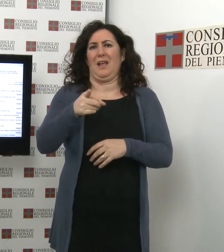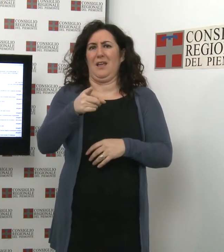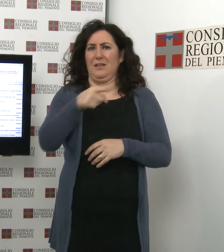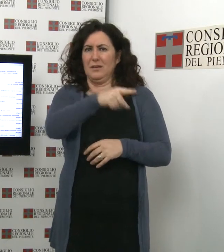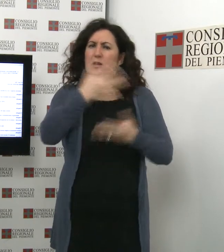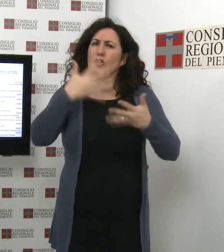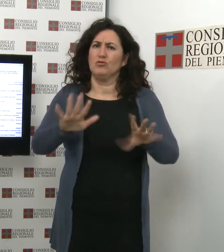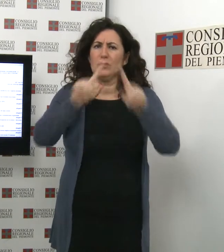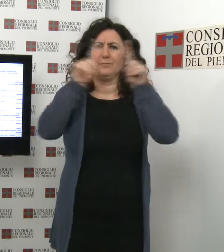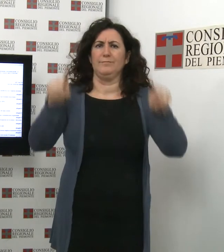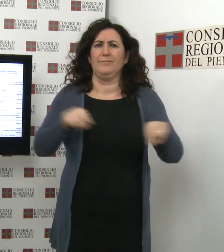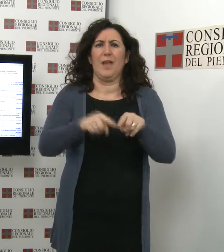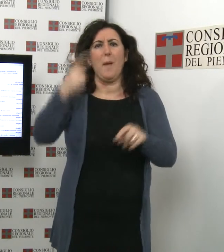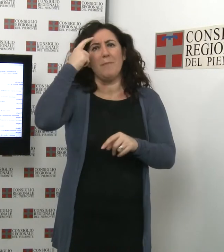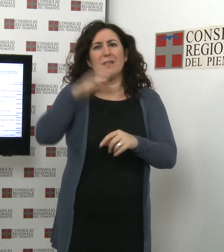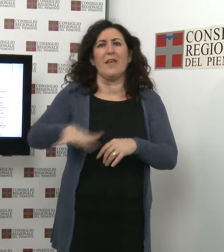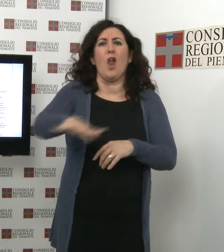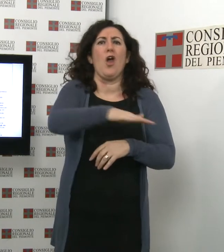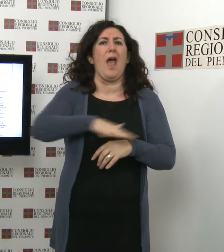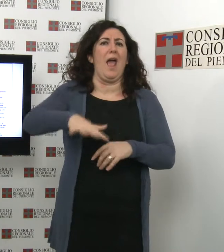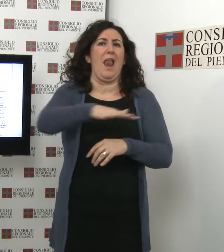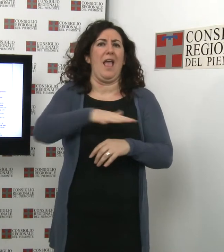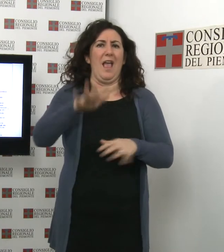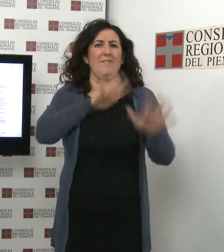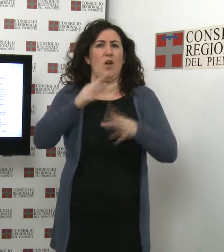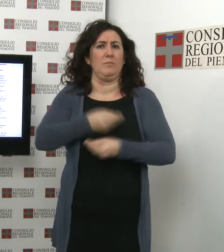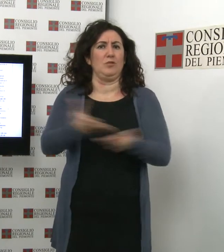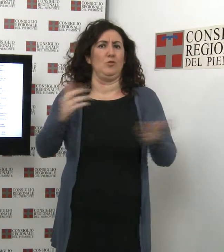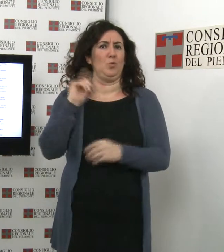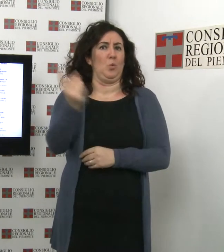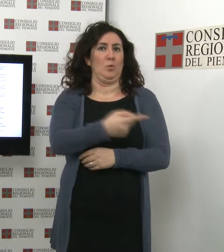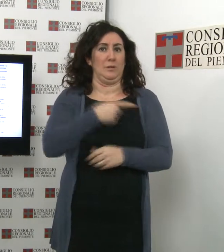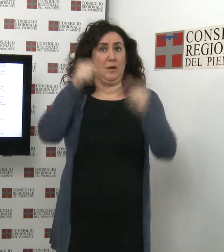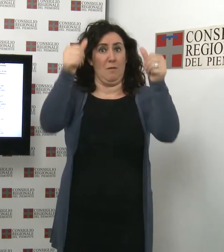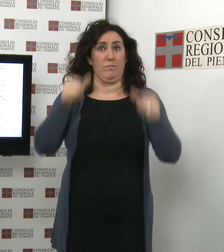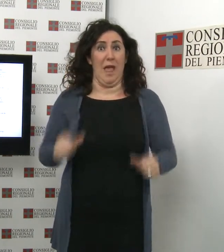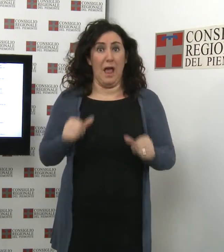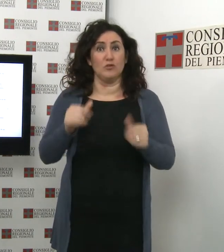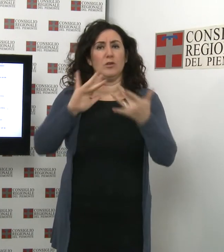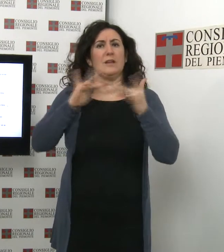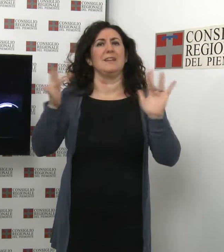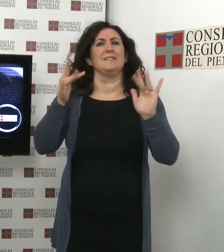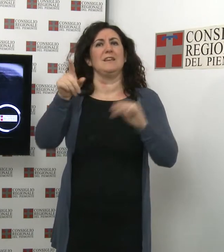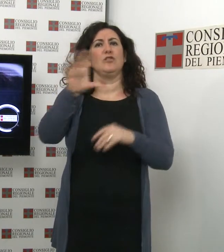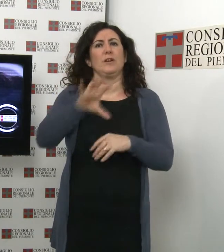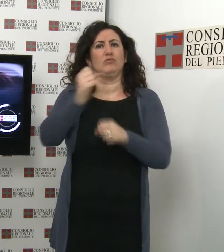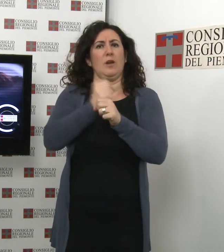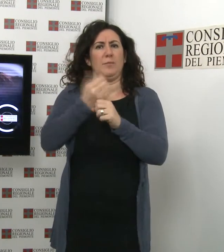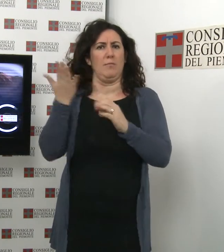portale web Mente Locale, l'informazione per tutti. Il bando è pubblicato sul sito internet della Regione Piemonte.